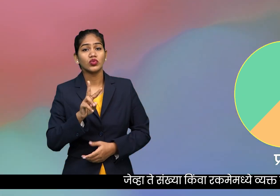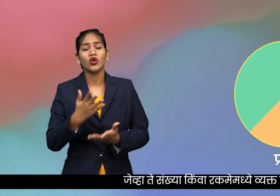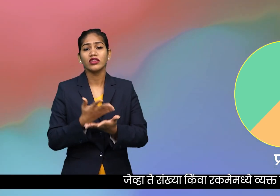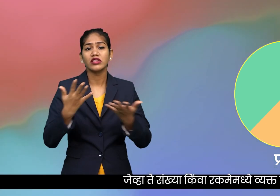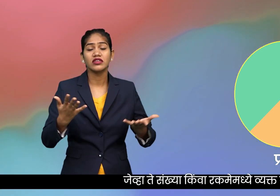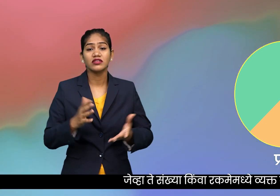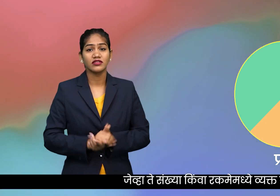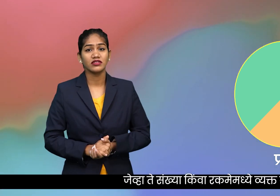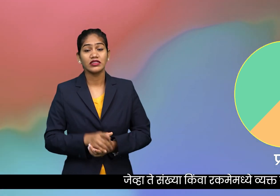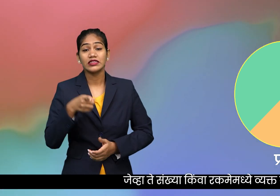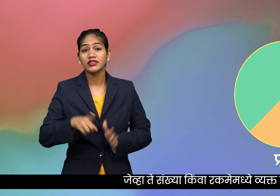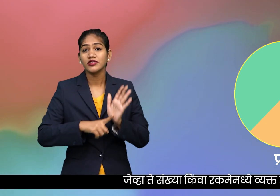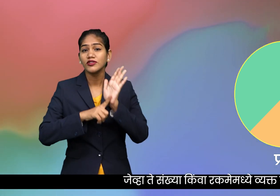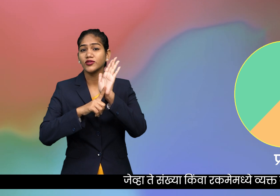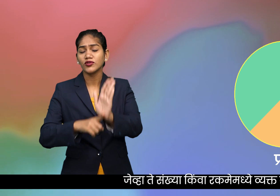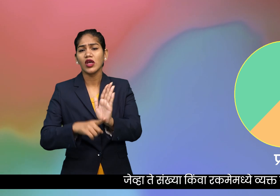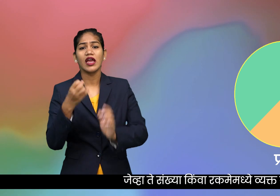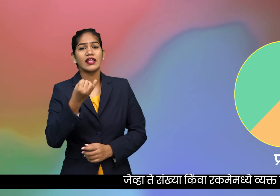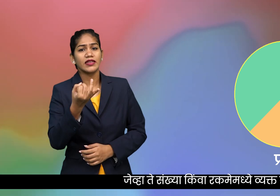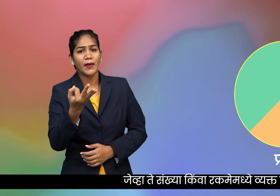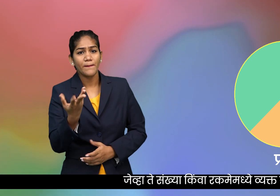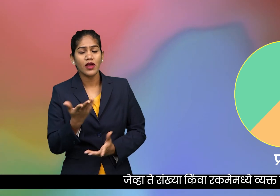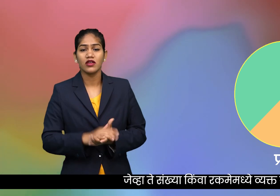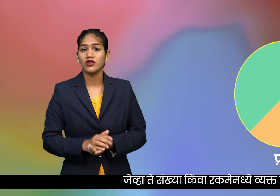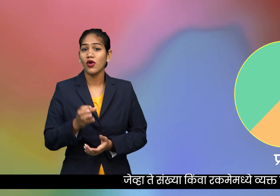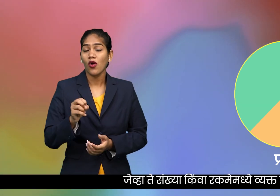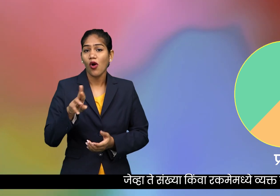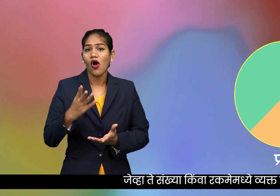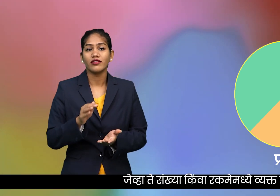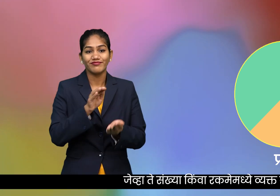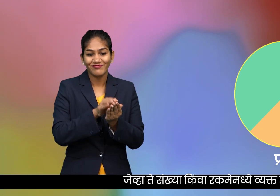जेव्हा ते संख्या किंवा रकमेमध्ये व्यक्त केलं जातं.